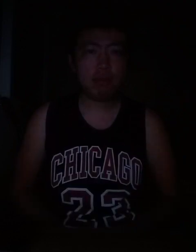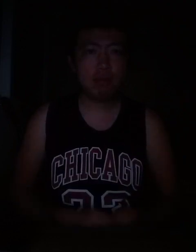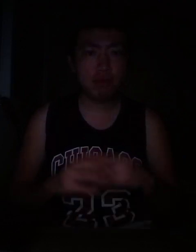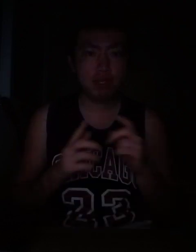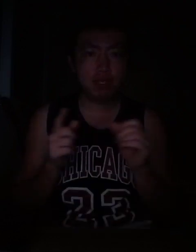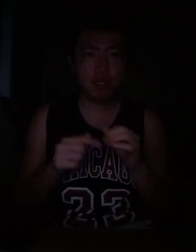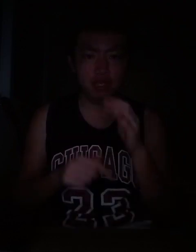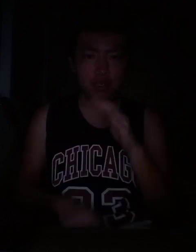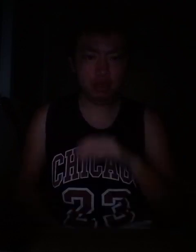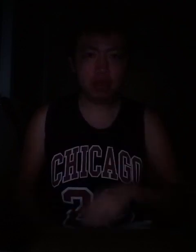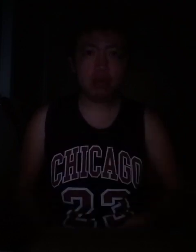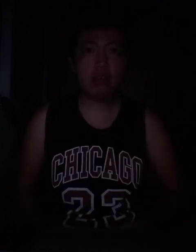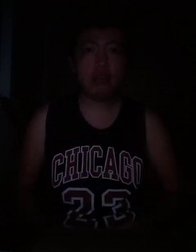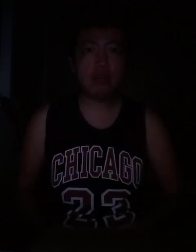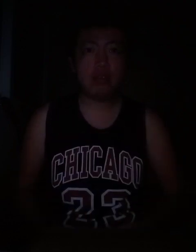excited.